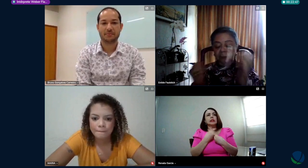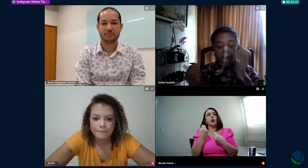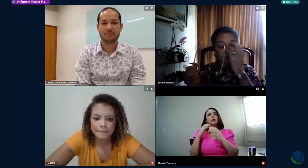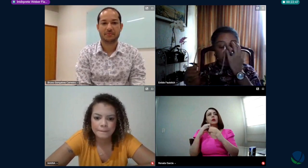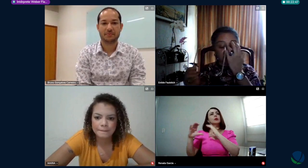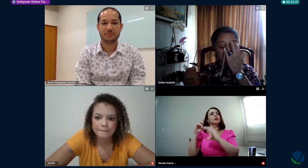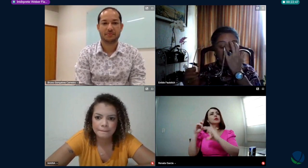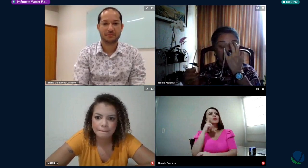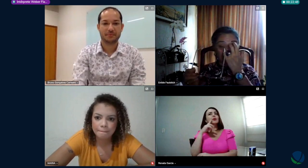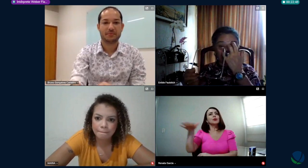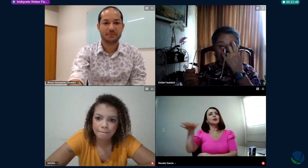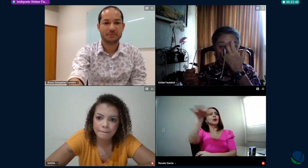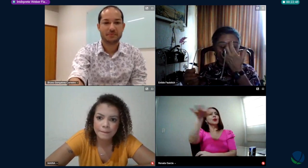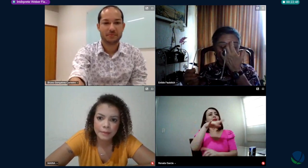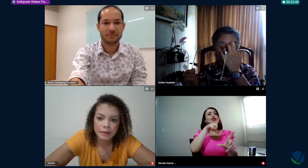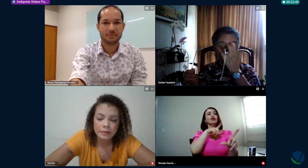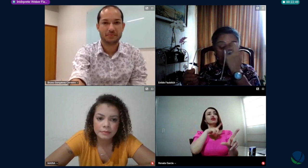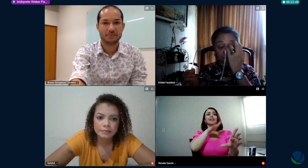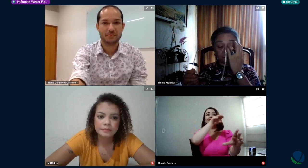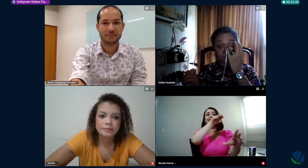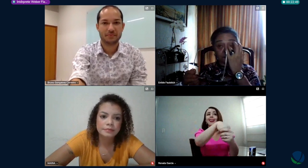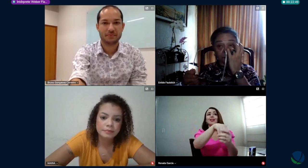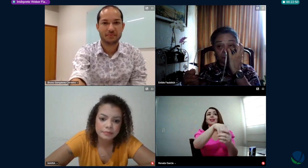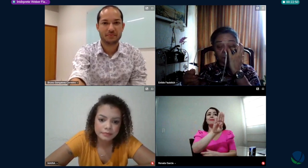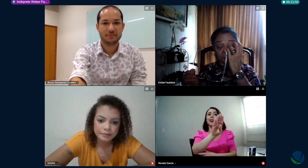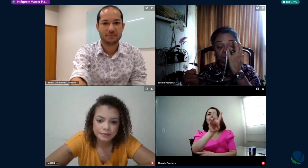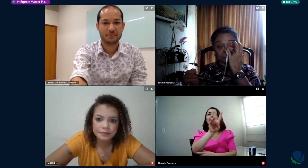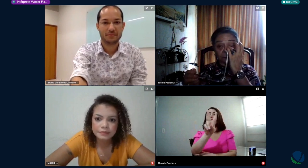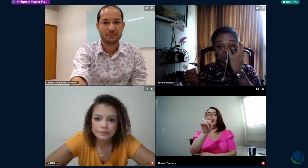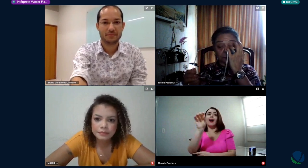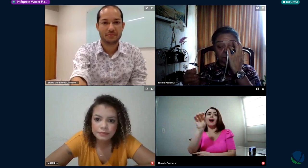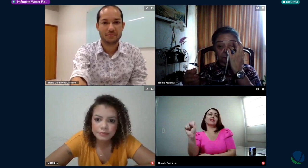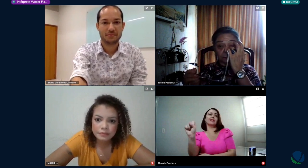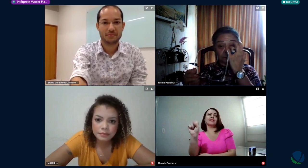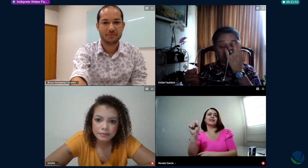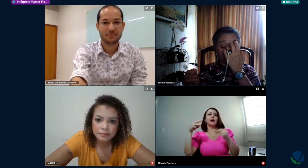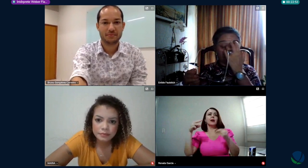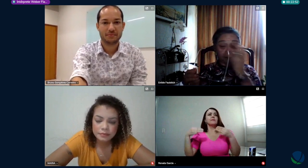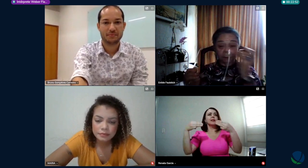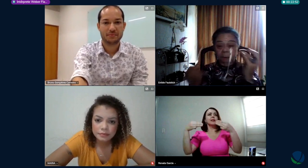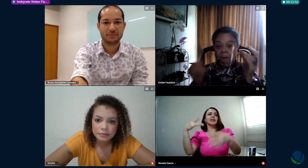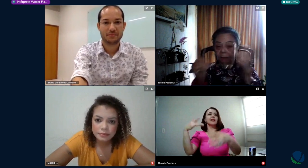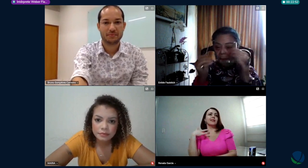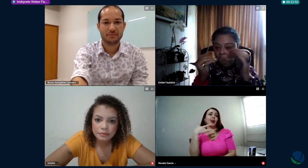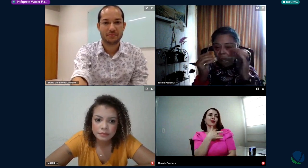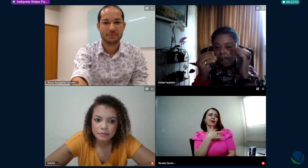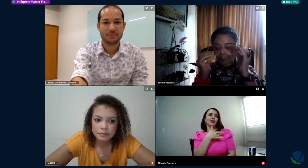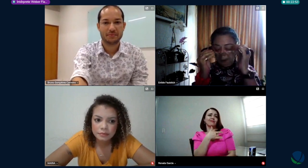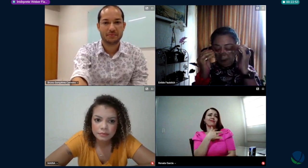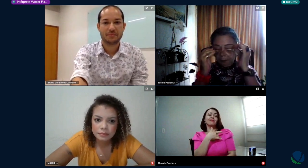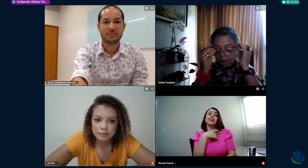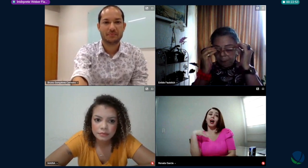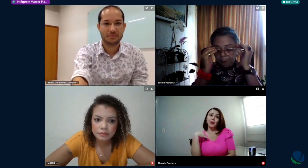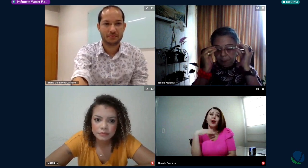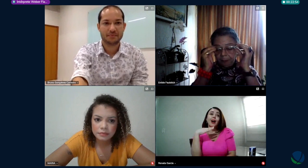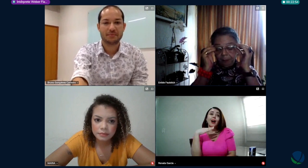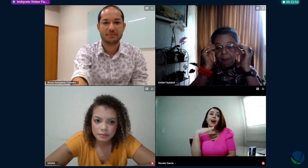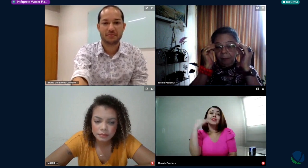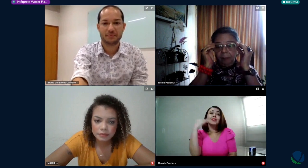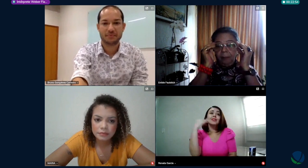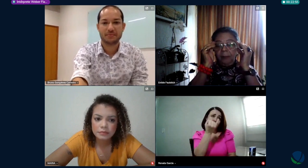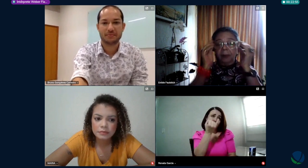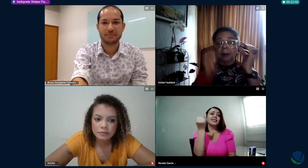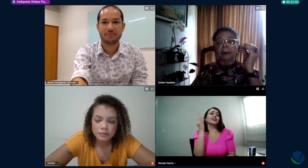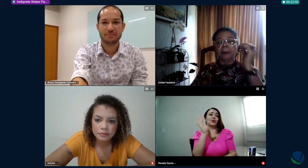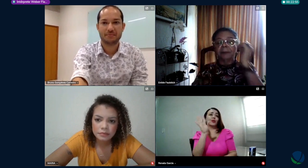trabalho ser divulgado, para que a gente possa favorecer uma melhora na acessibilidade, na